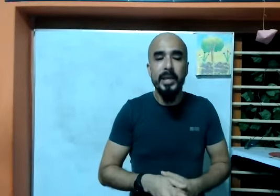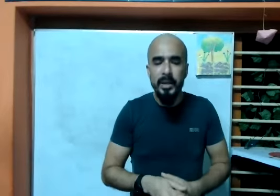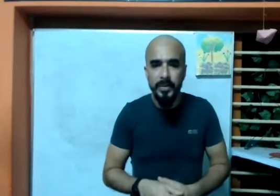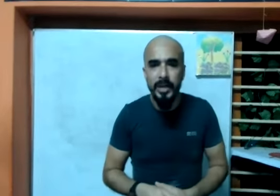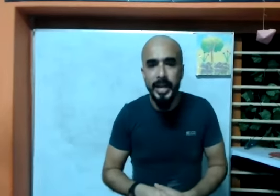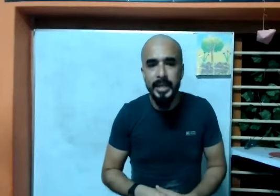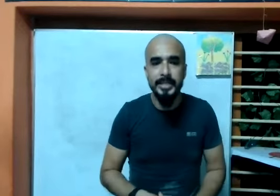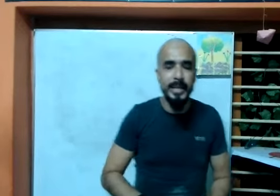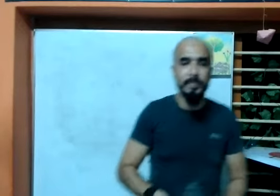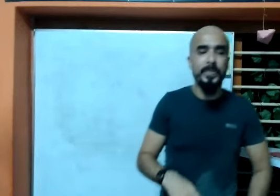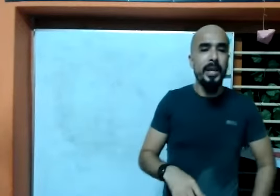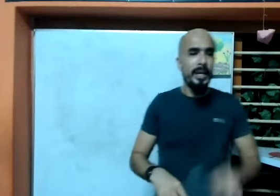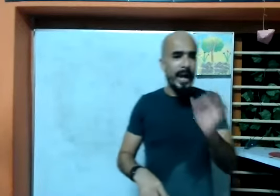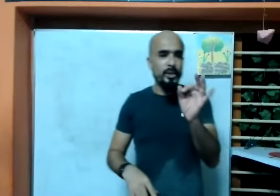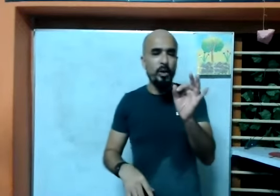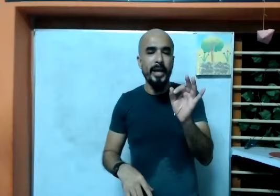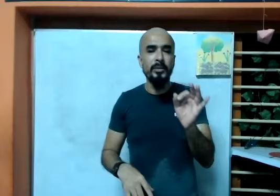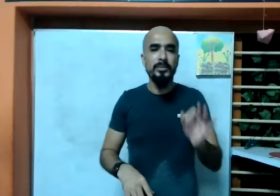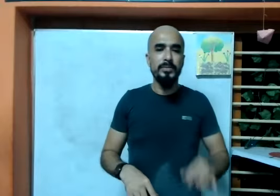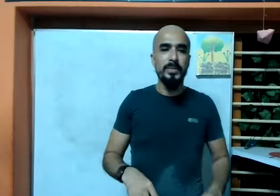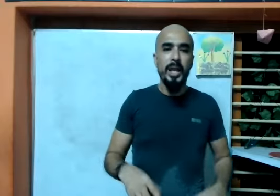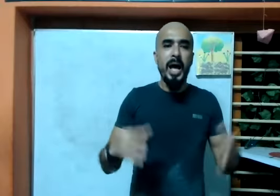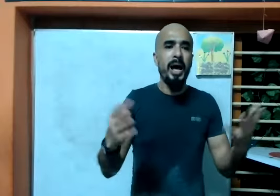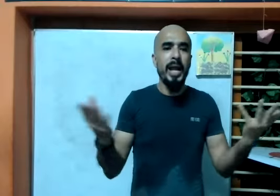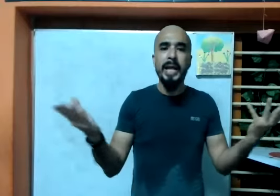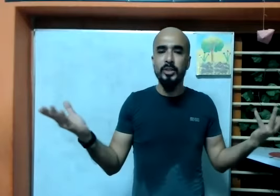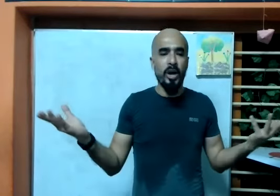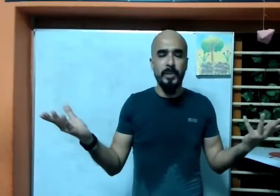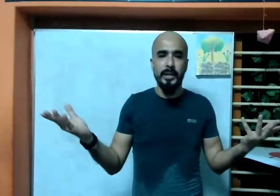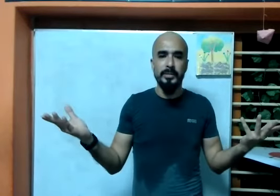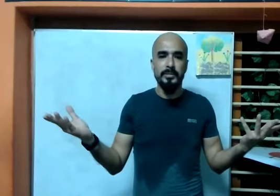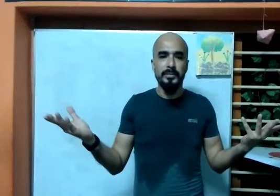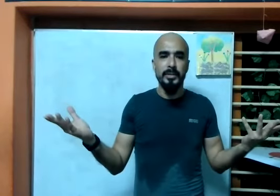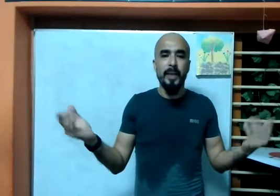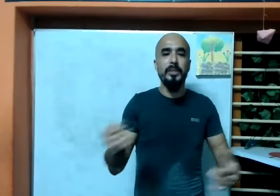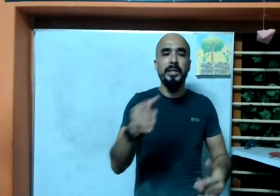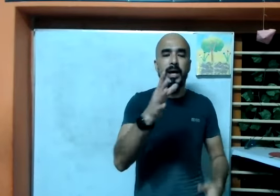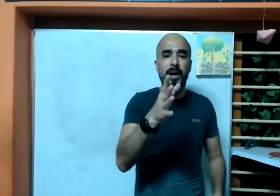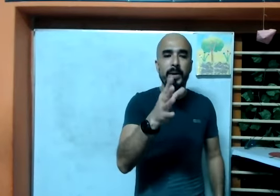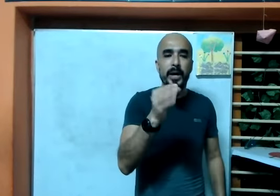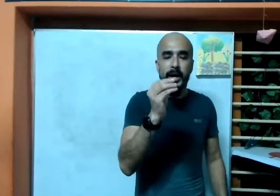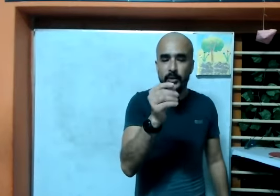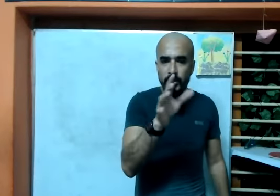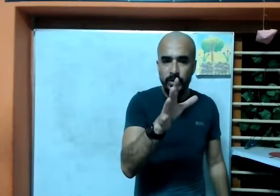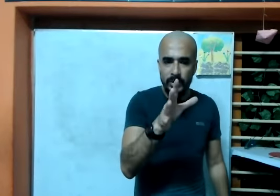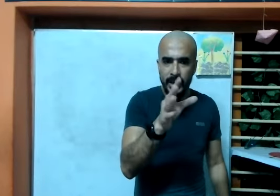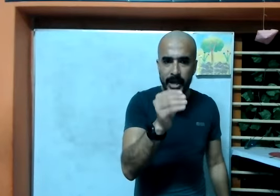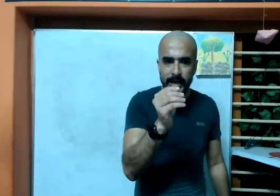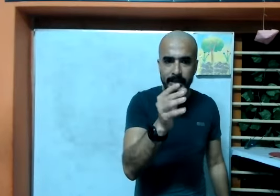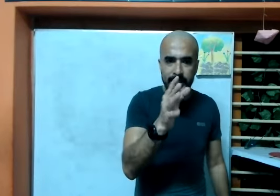ইফ হি লাইকড আইসক্রিম লাইট হলো কেন আমার লাইক কি তো হবে আমি যদি বলি জারাব ডু ইউ লাইক আইসক্রিম